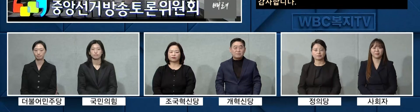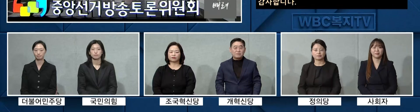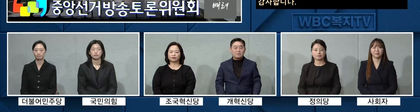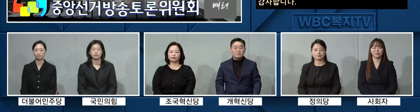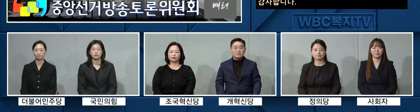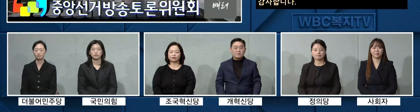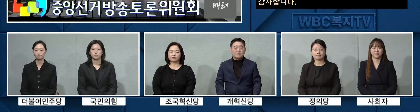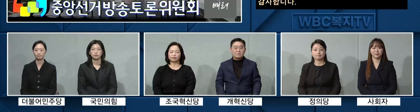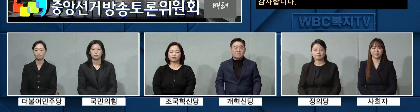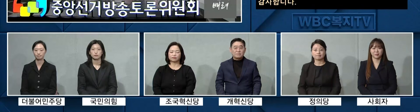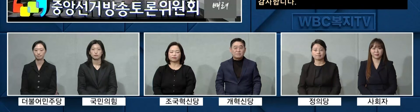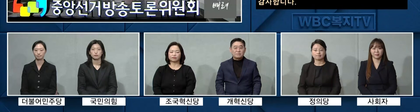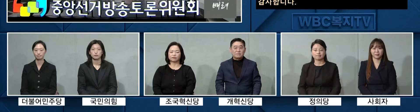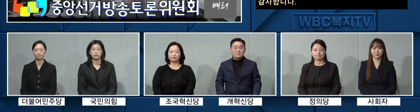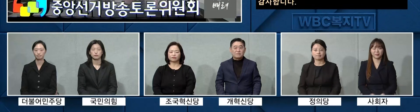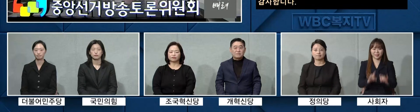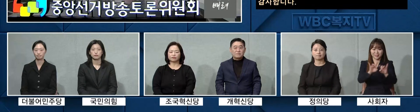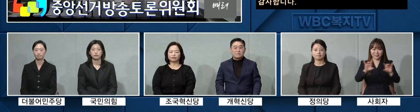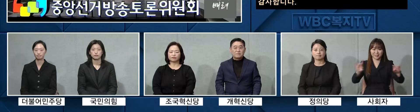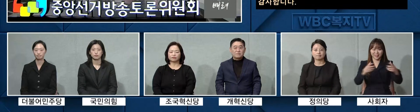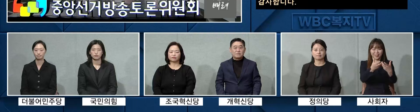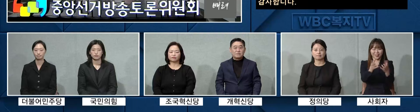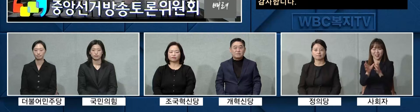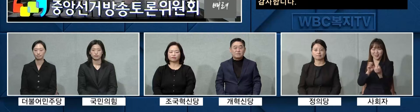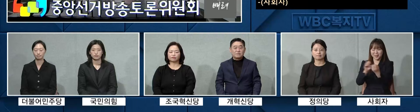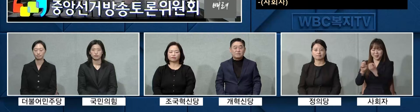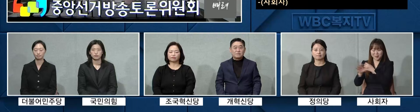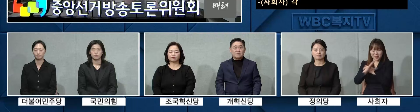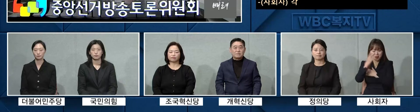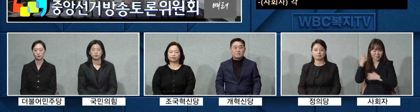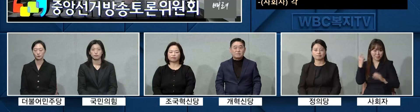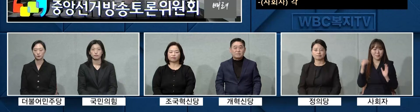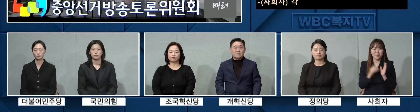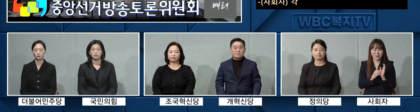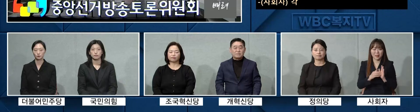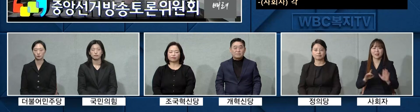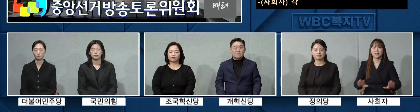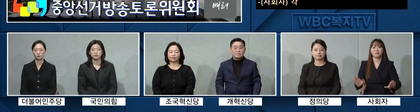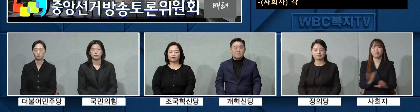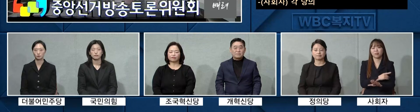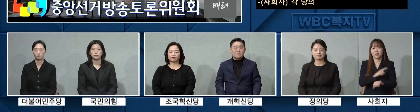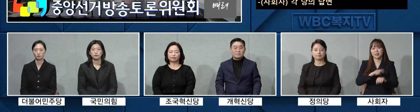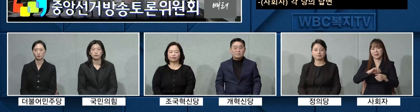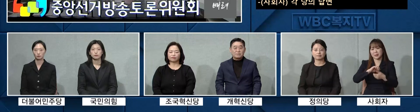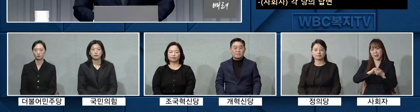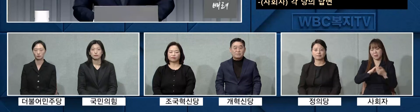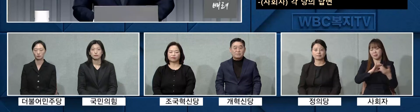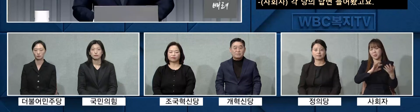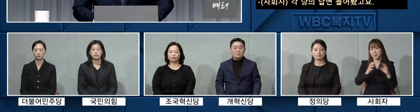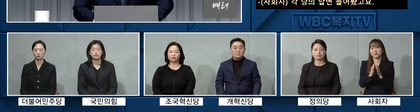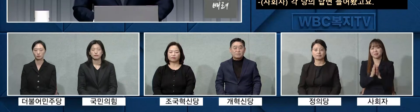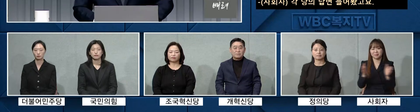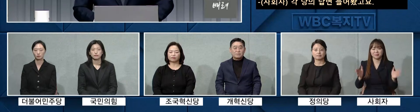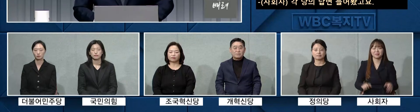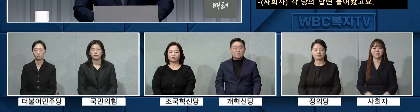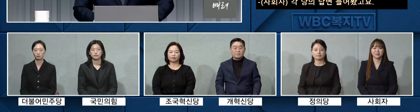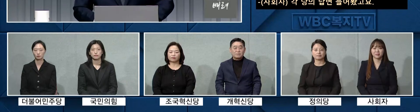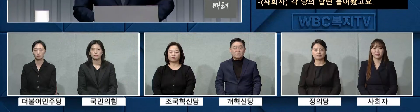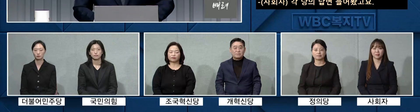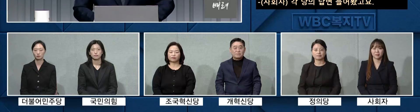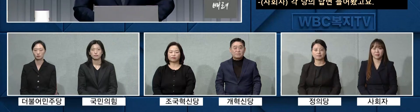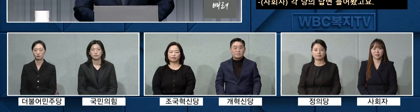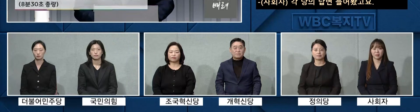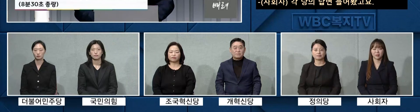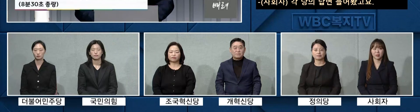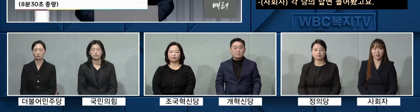예, 각 당의 답변 들어봤고요. 이제 시간 총량제 토론 이어가겠습니다. 각 토론자가 발언할